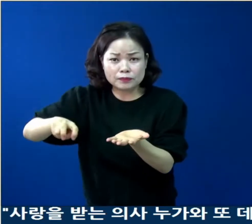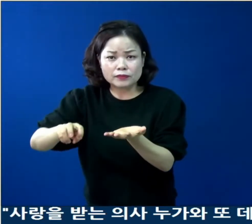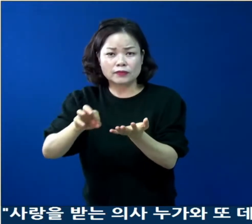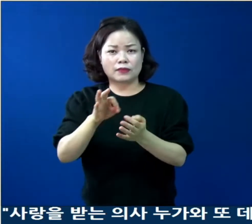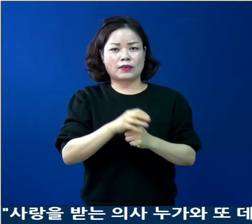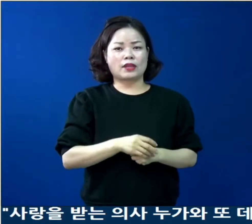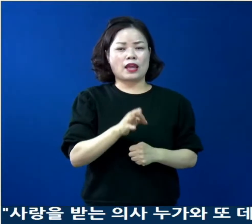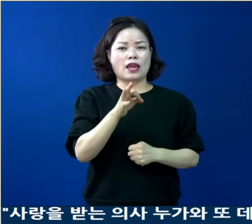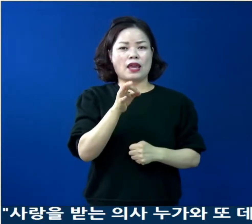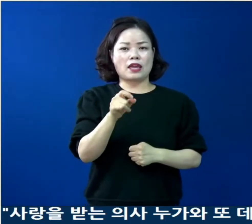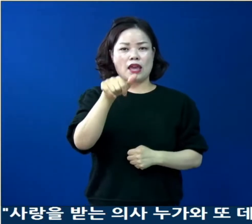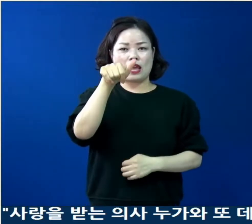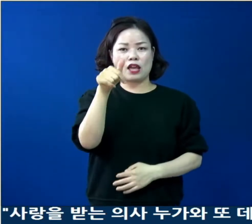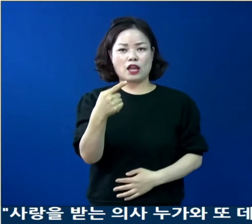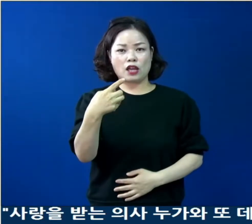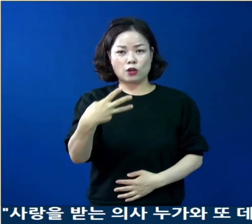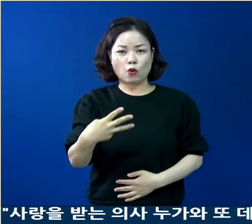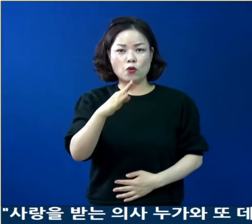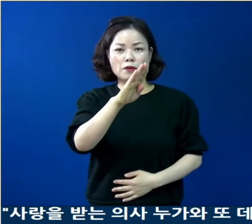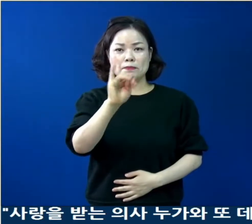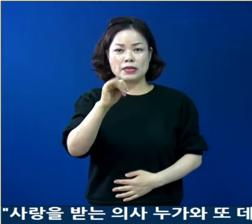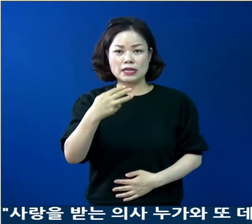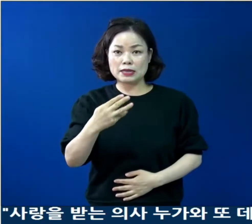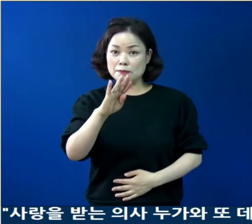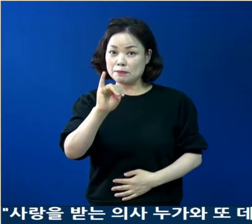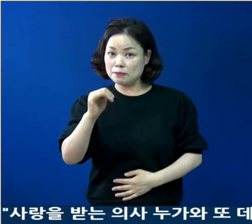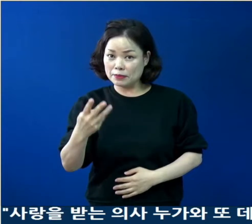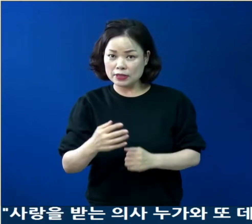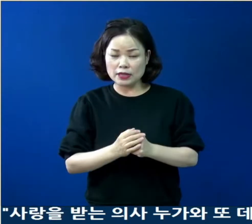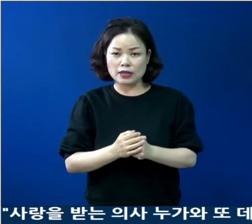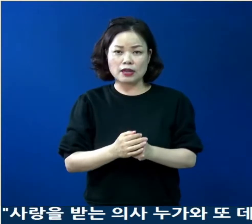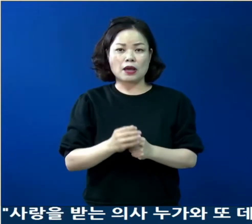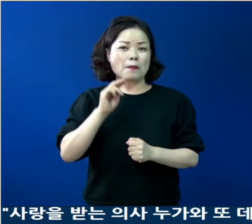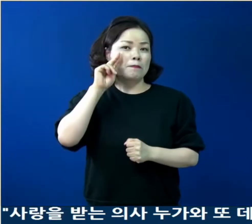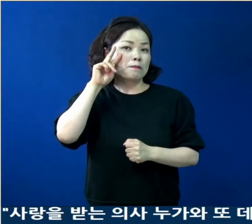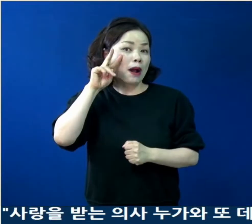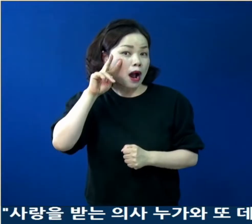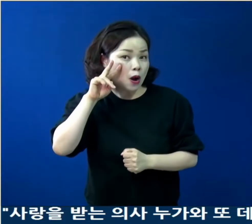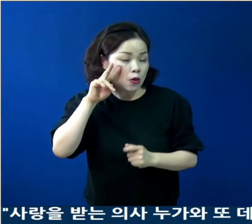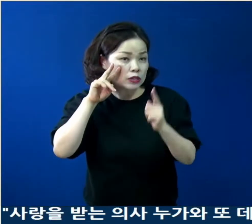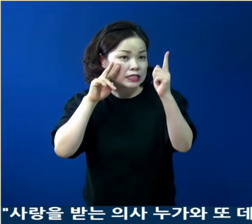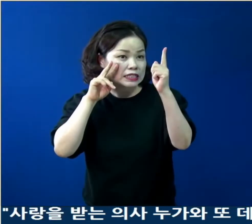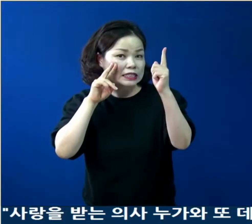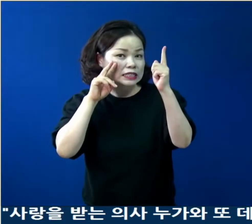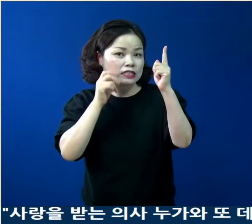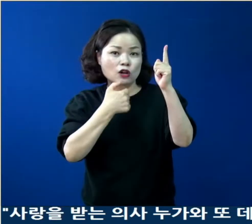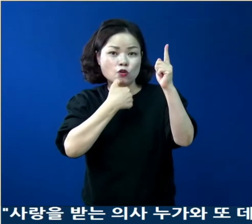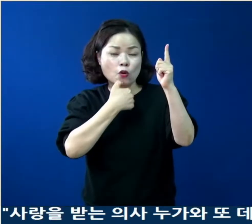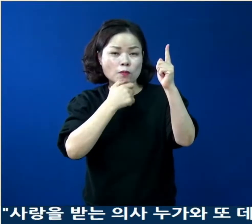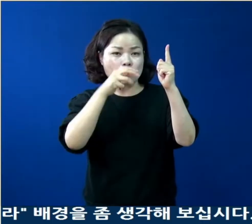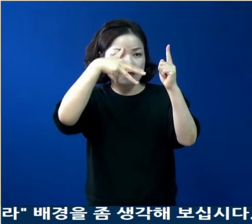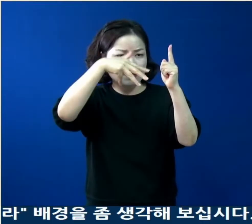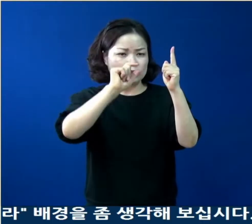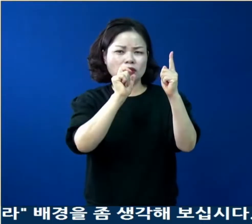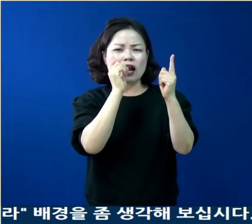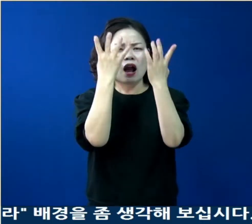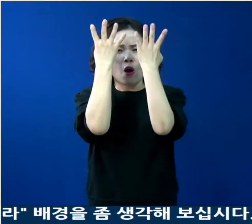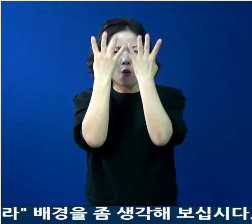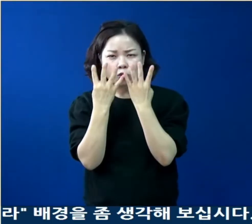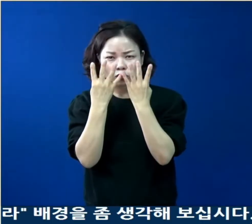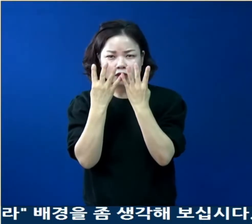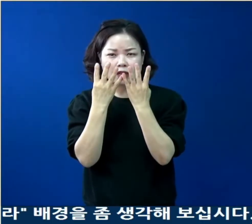에골빌빌, 골이 거기 들어가 있습니다. 그래서 바울이 1차로 로마에 감금되어 있을 때 옥중에서